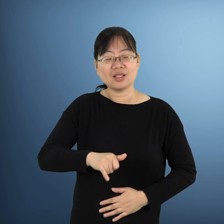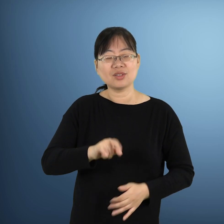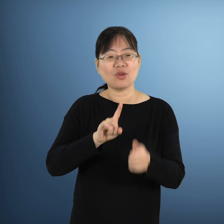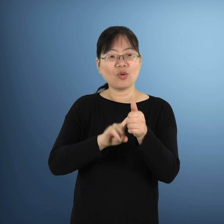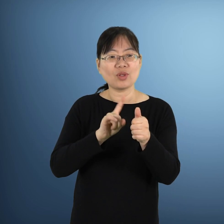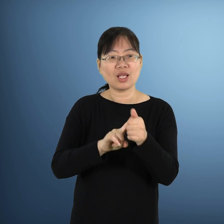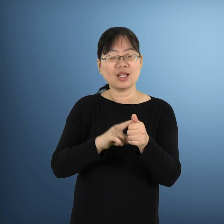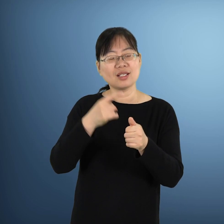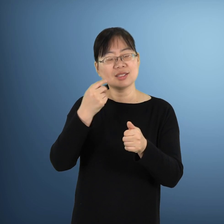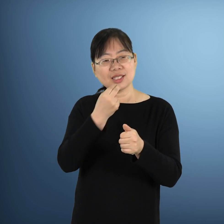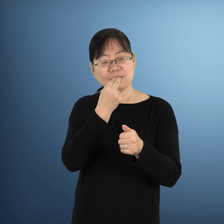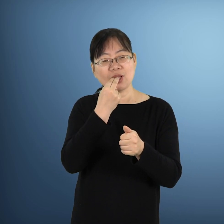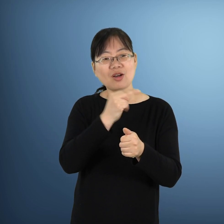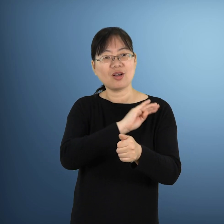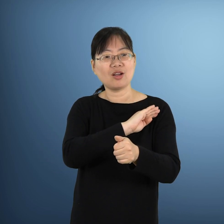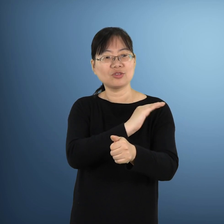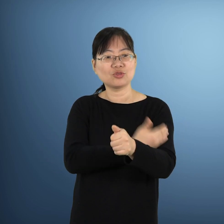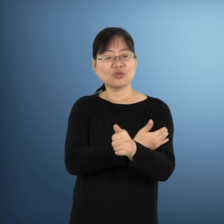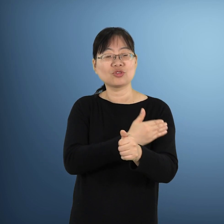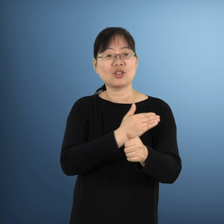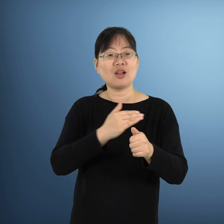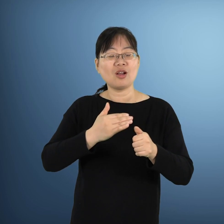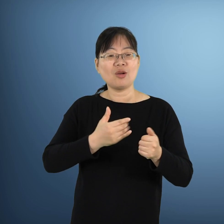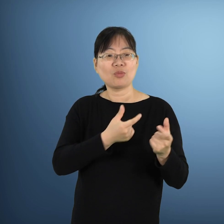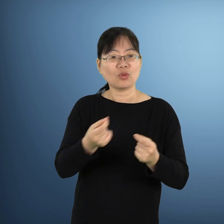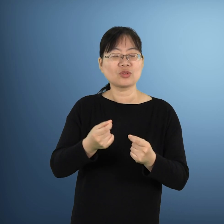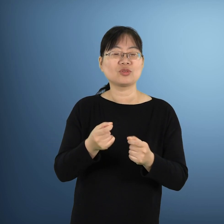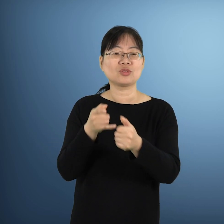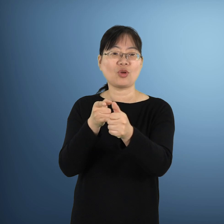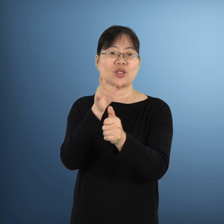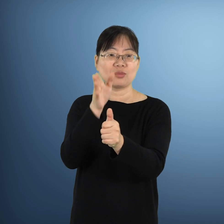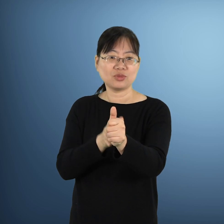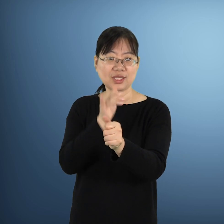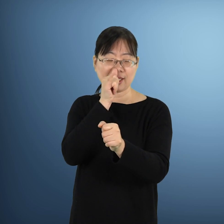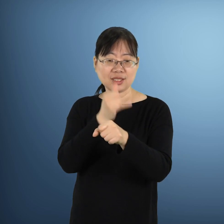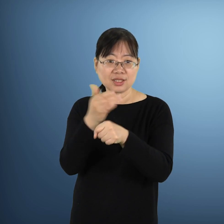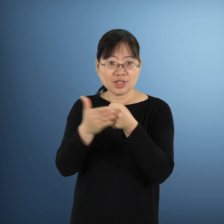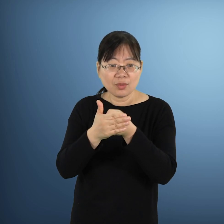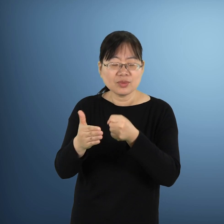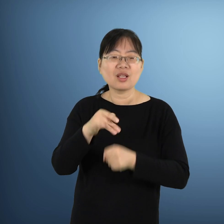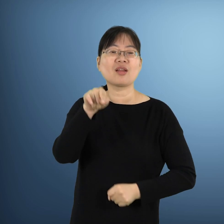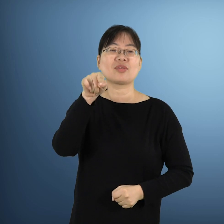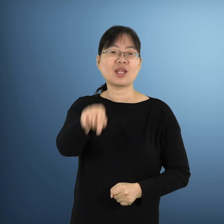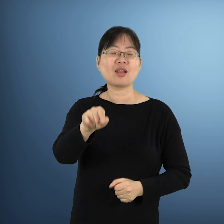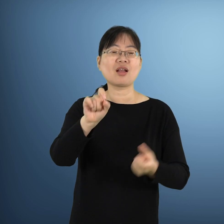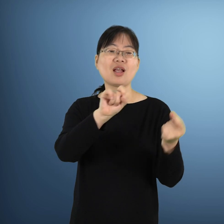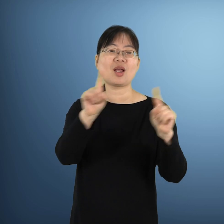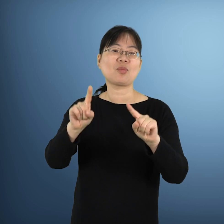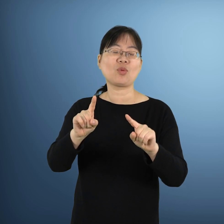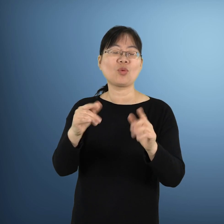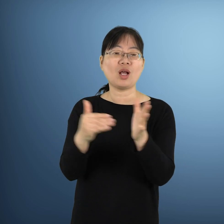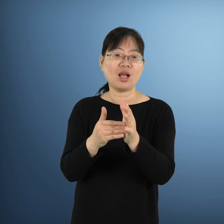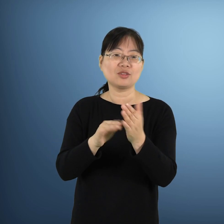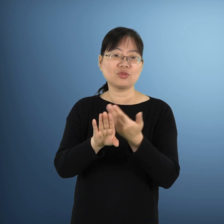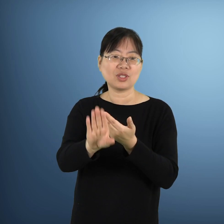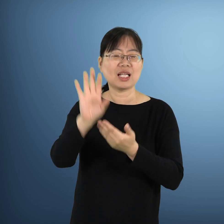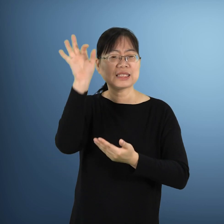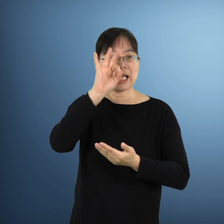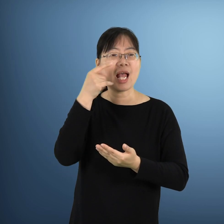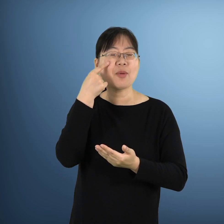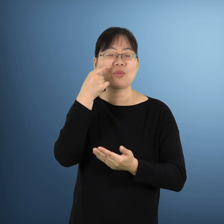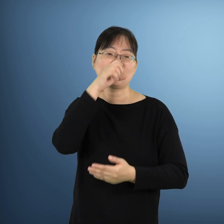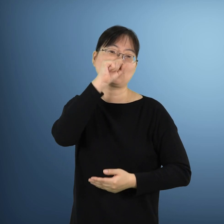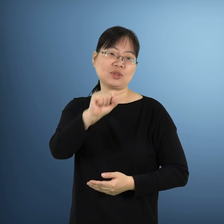자녀들의 생명의 주권을 다 너에게 부탁할 테니까 네가 좀 회복해 하고